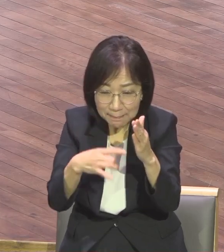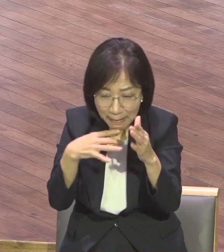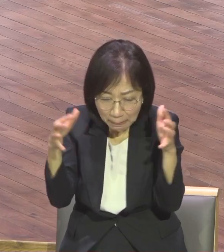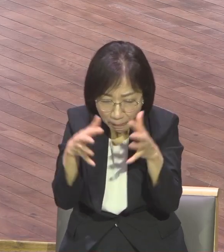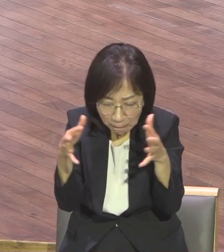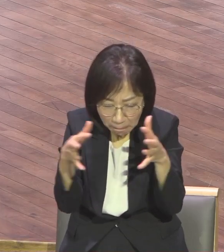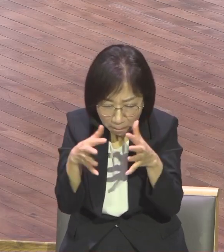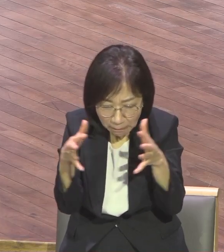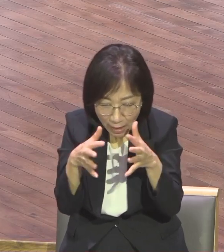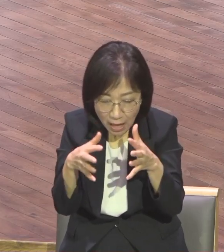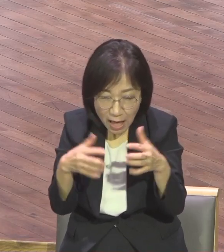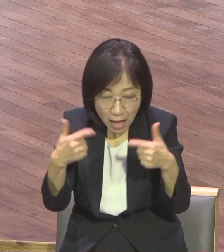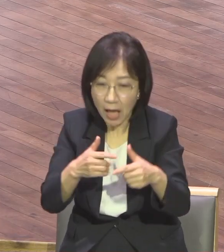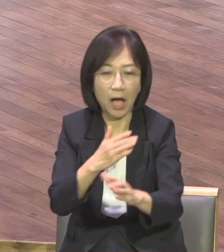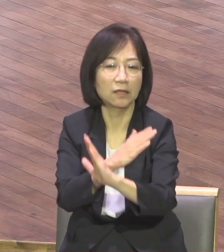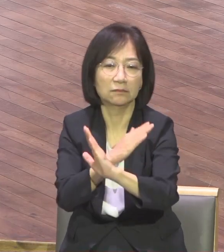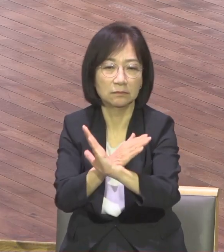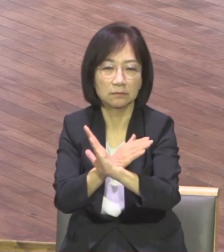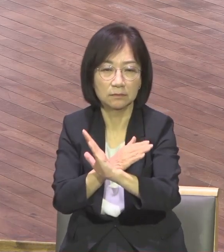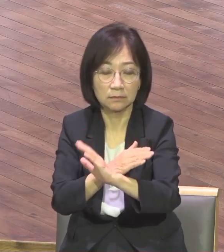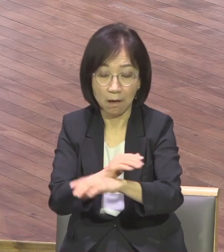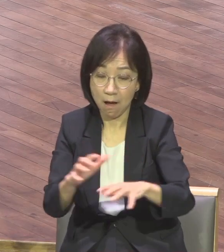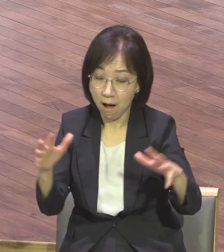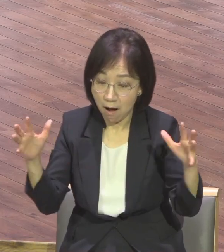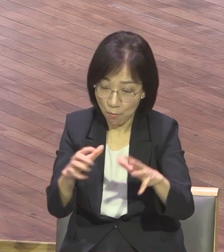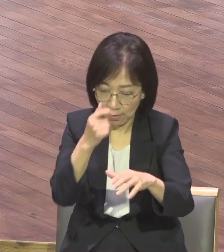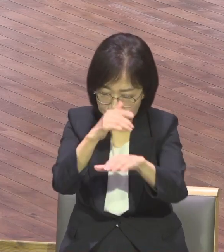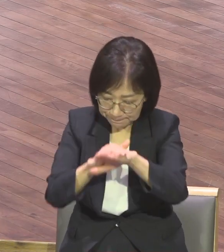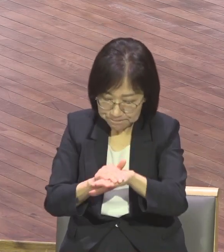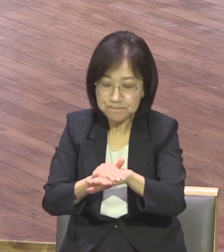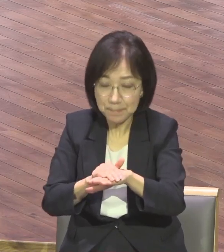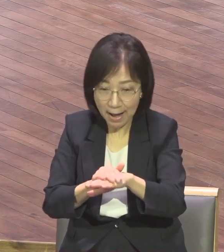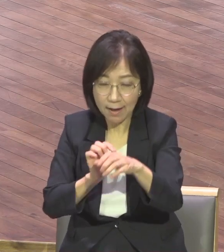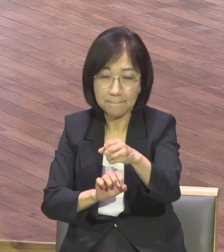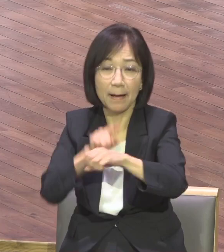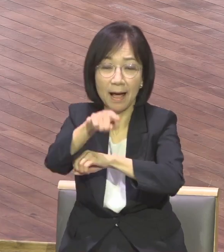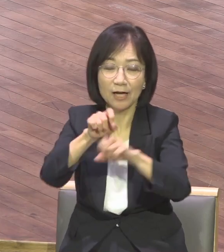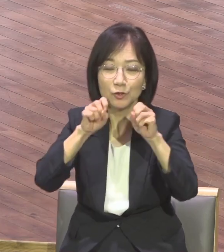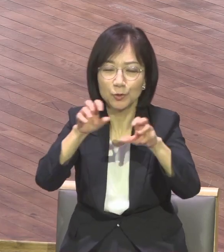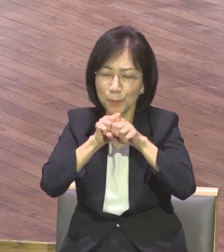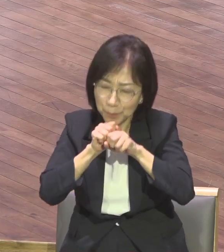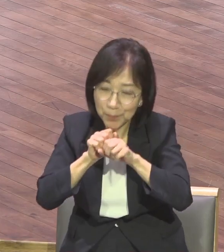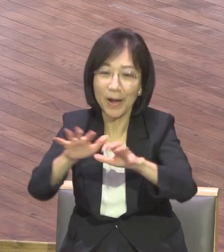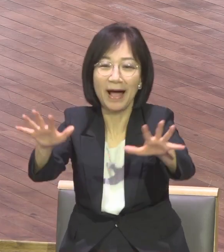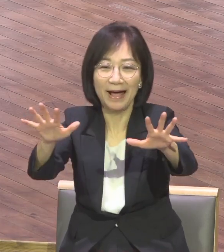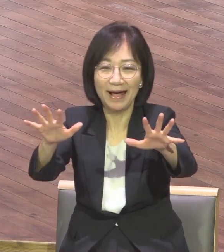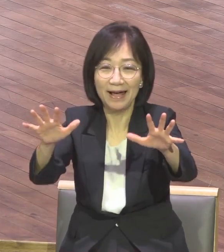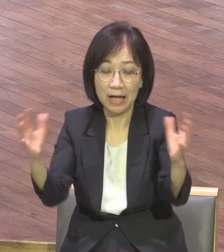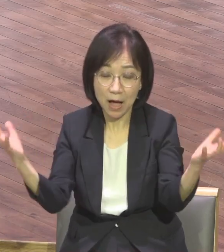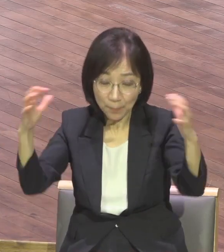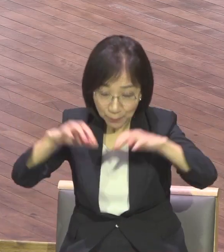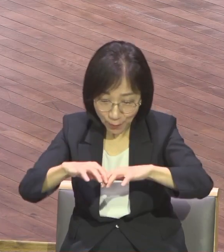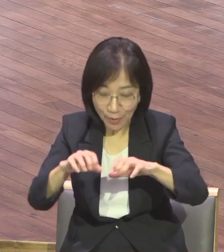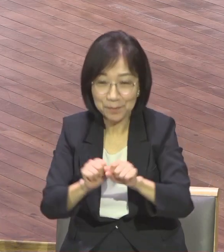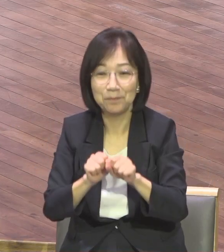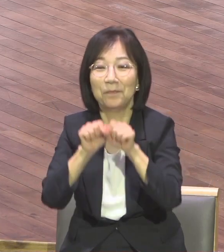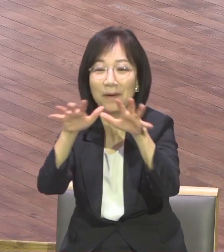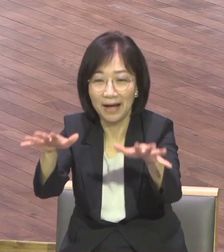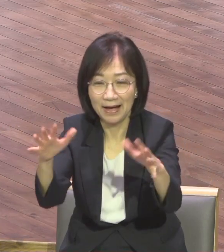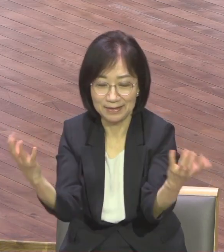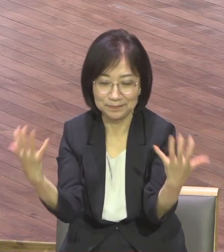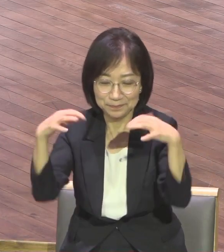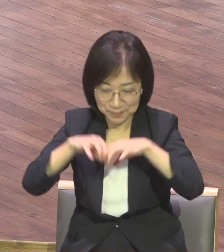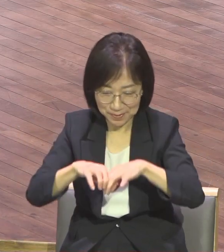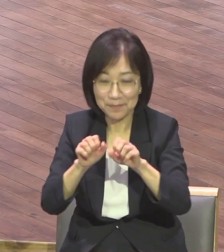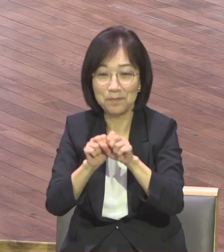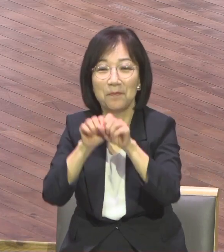교회. 아멘. 그러니까 모이고 흩어지고 그렇게 안 되면 교회가 어떻게 되느냐. 머신